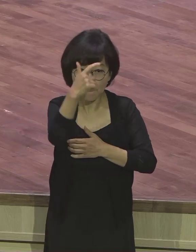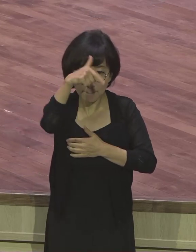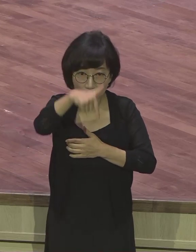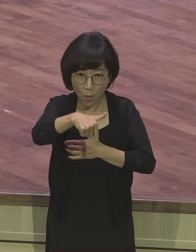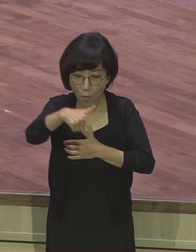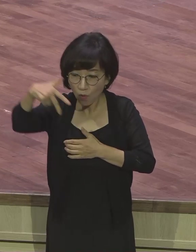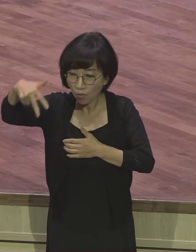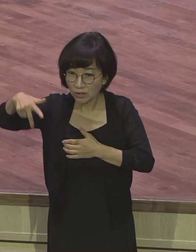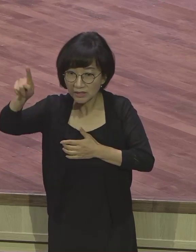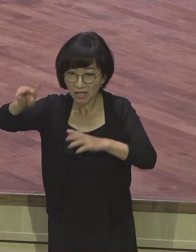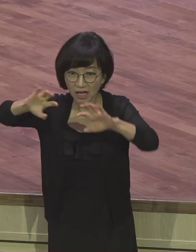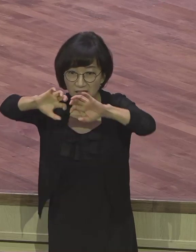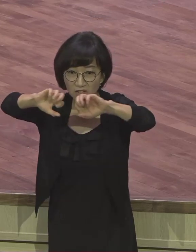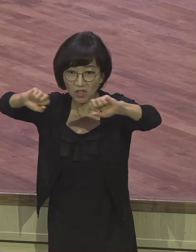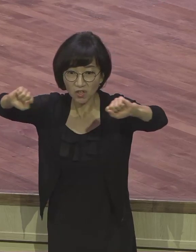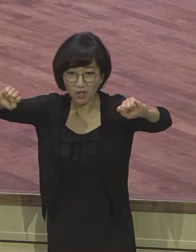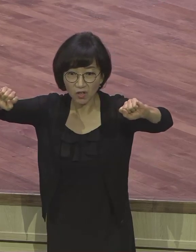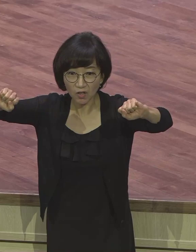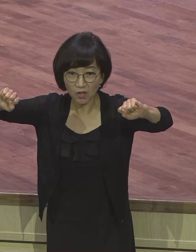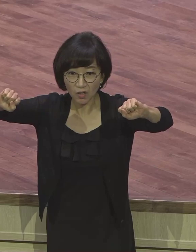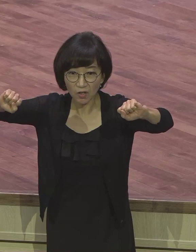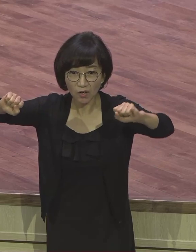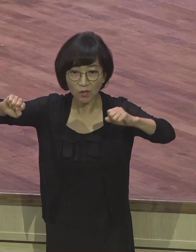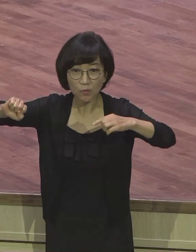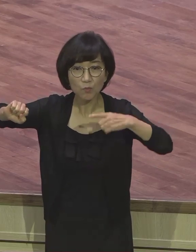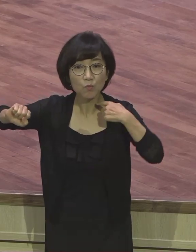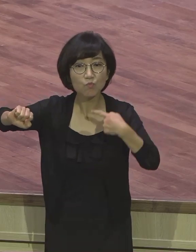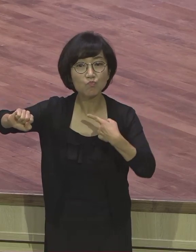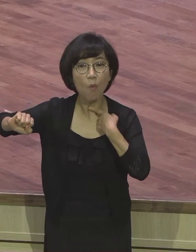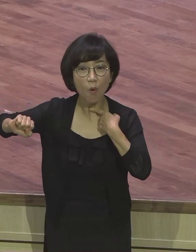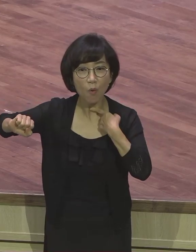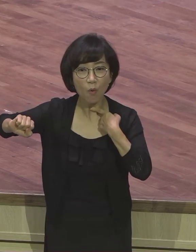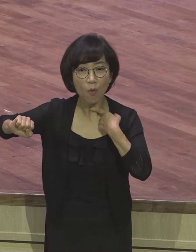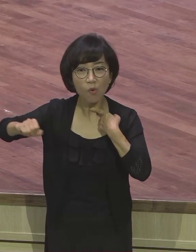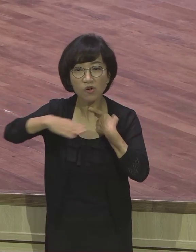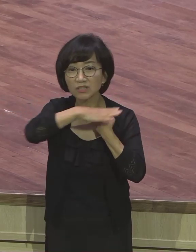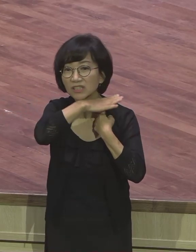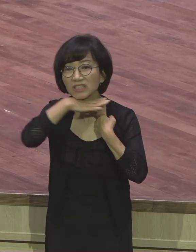부정 없으리로다. 이걸 읽는데 이 사람이 성경을 보다 뭐라 했냐, 여호와가